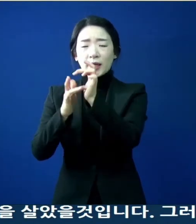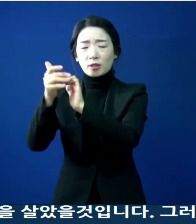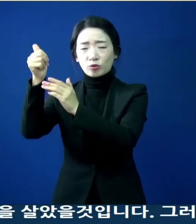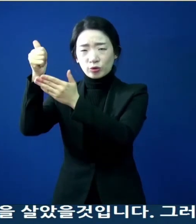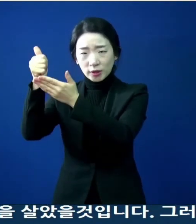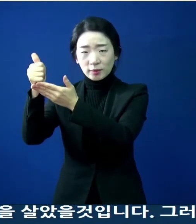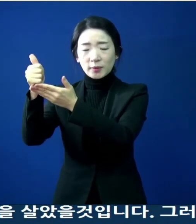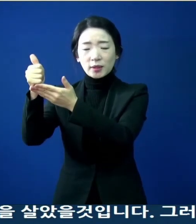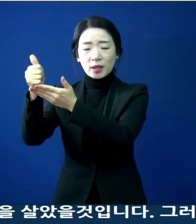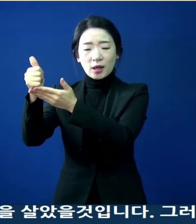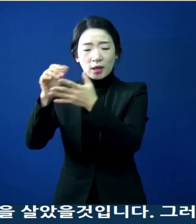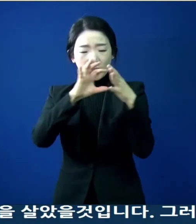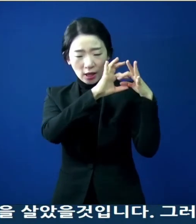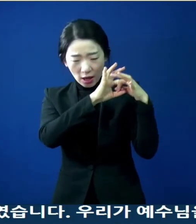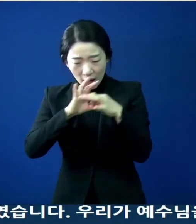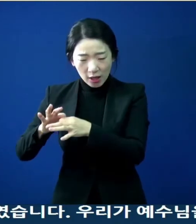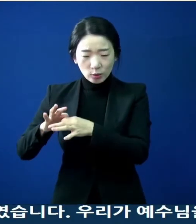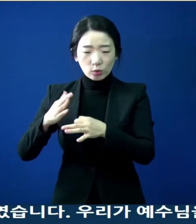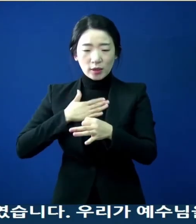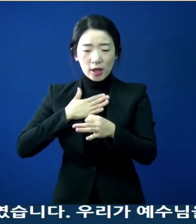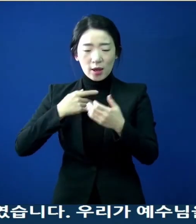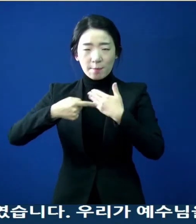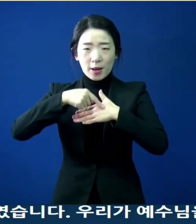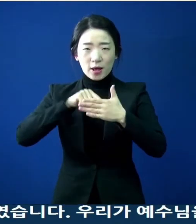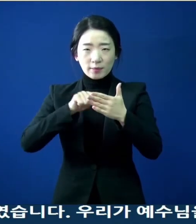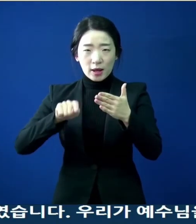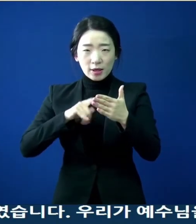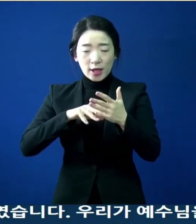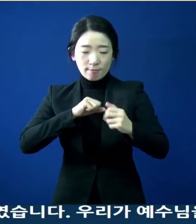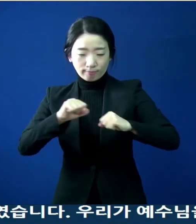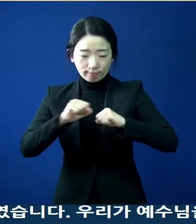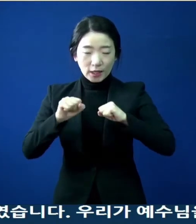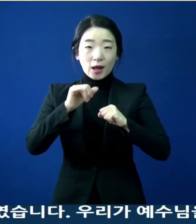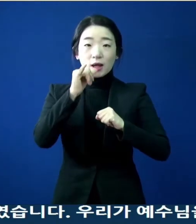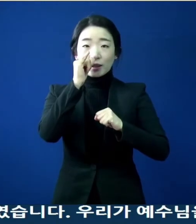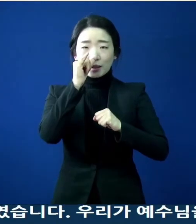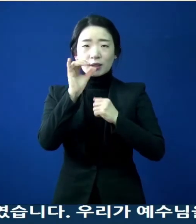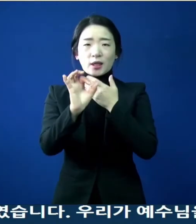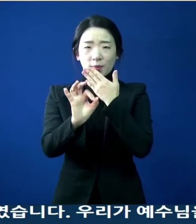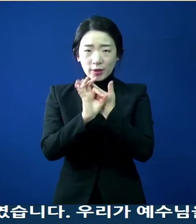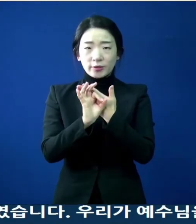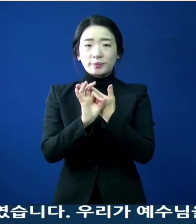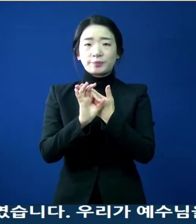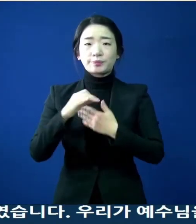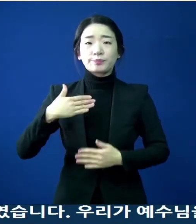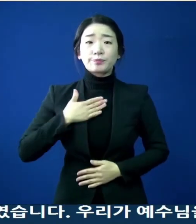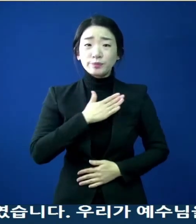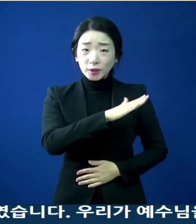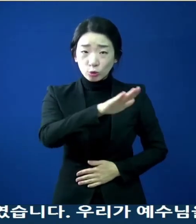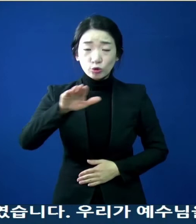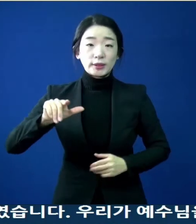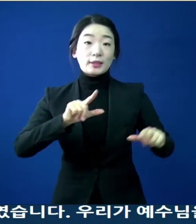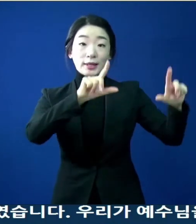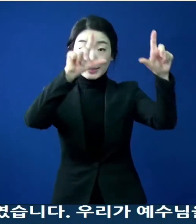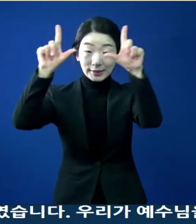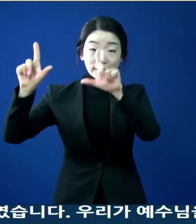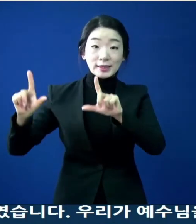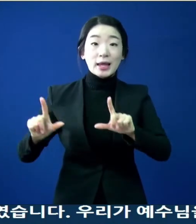계속 활동하시는 것은 우리가 지속적으로 이 일을 우리 삶 가운데 이루어